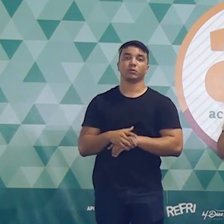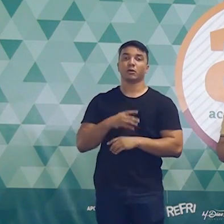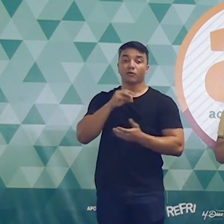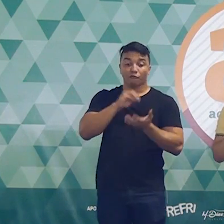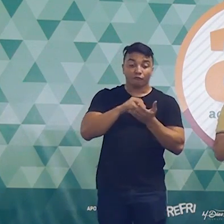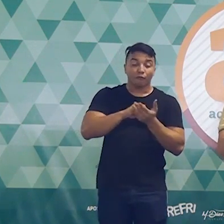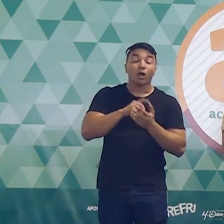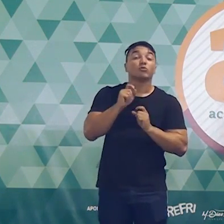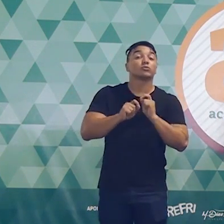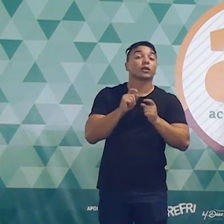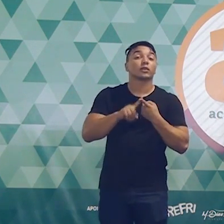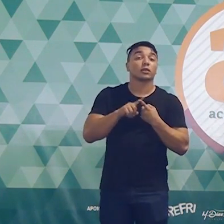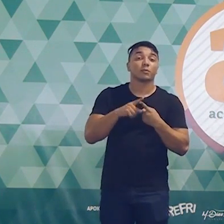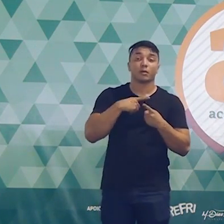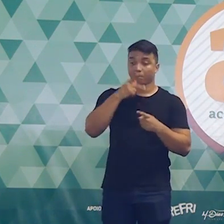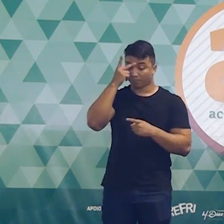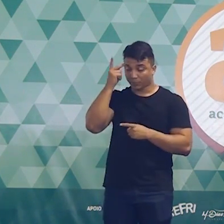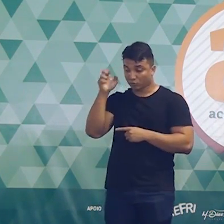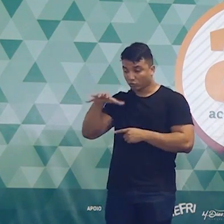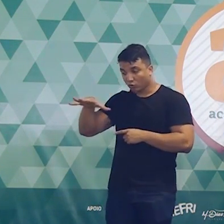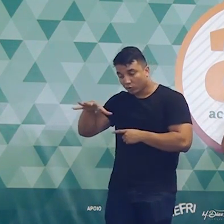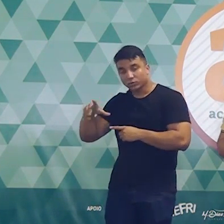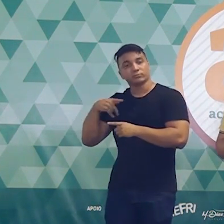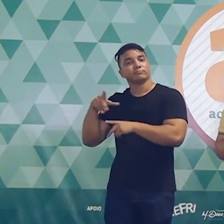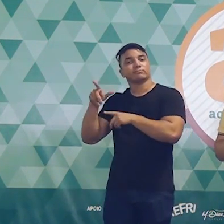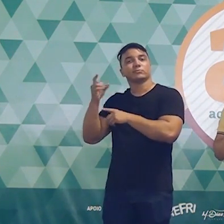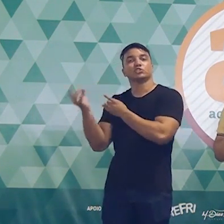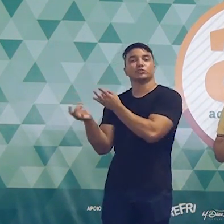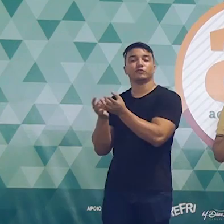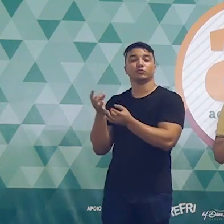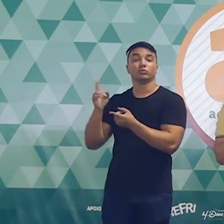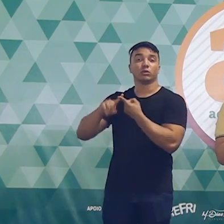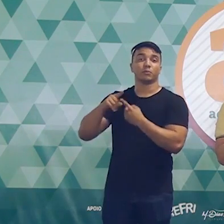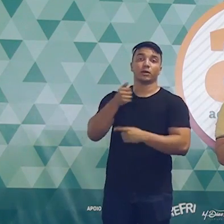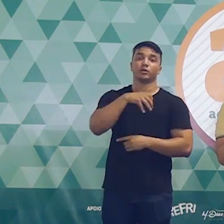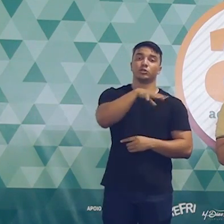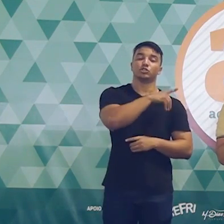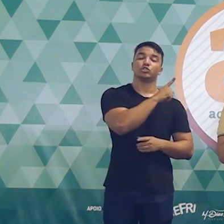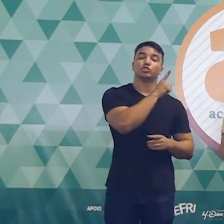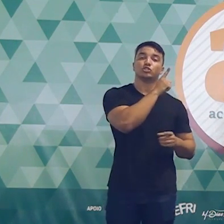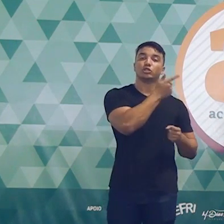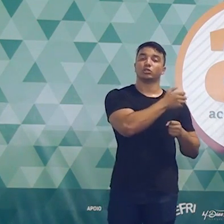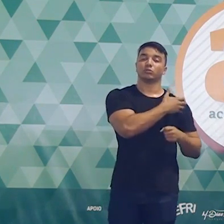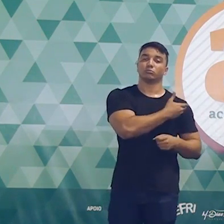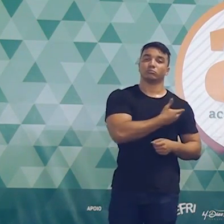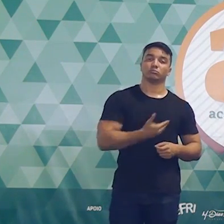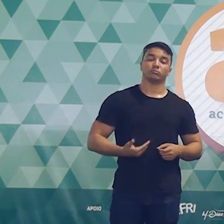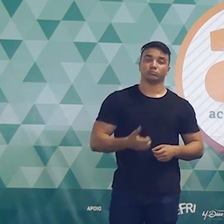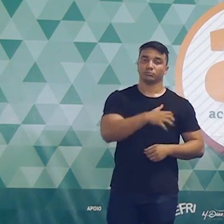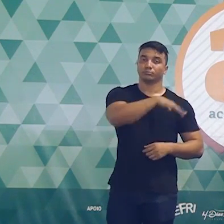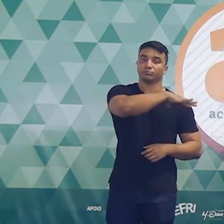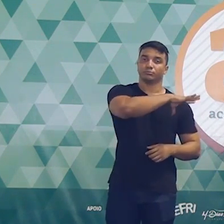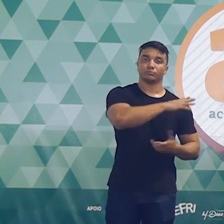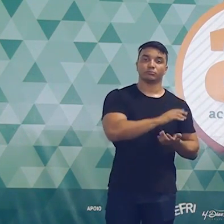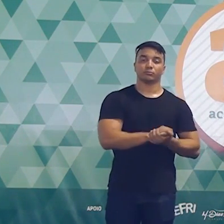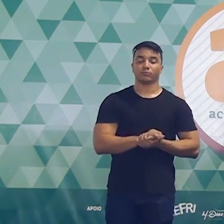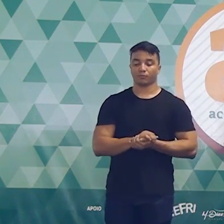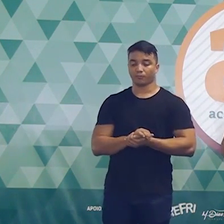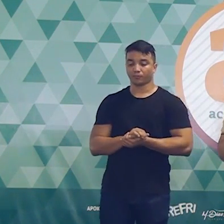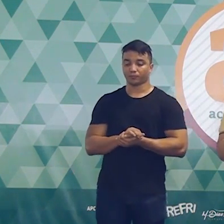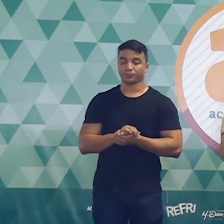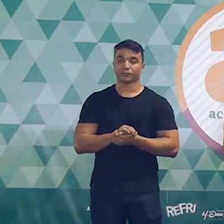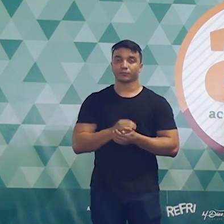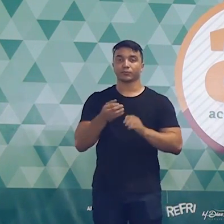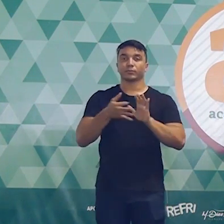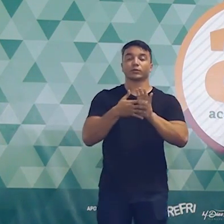ineficaz, negligente de indivíduos e de gestões. Segundo parágrafo, desenvolvimento 1, critica a ação de indivíduos.